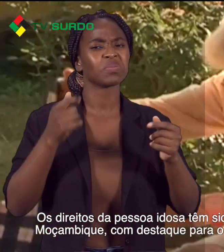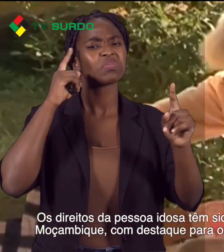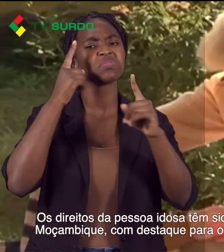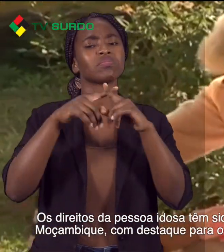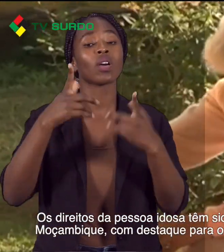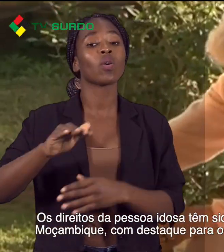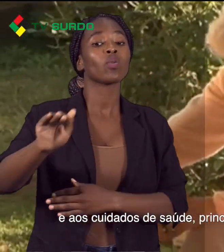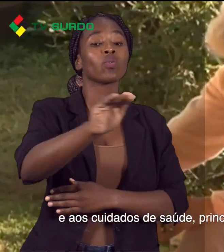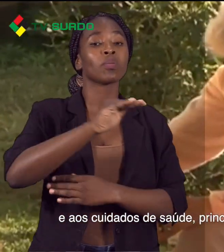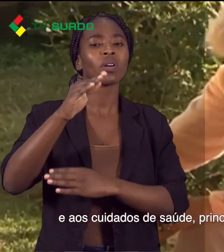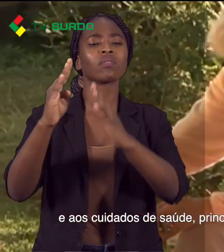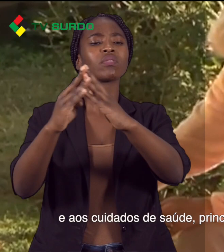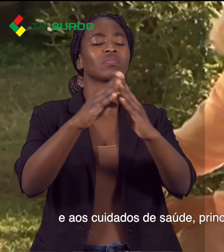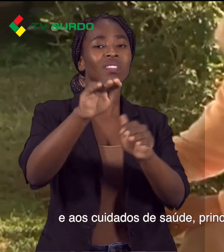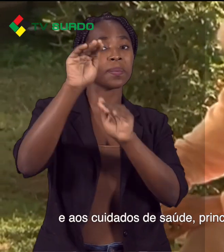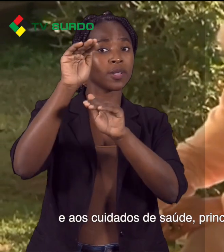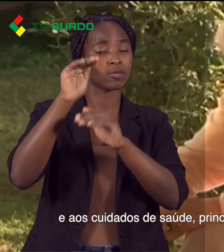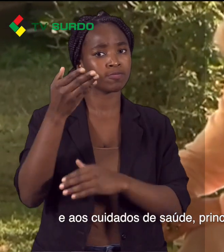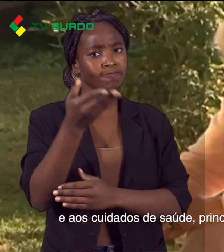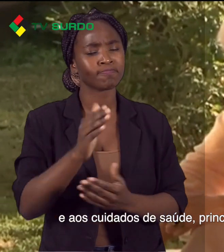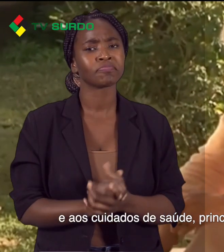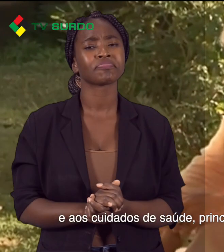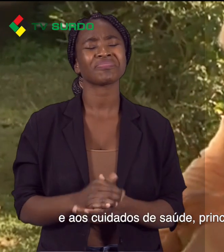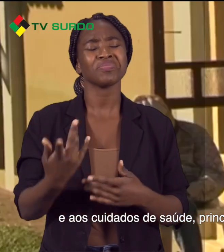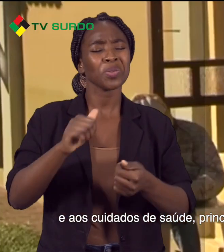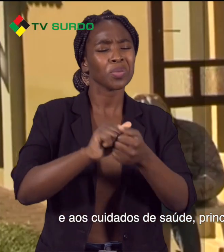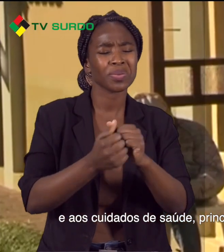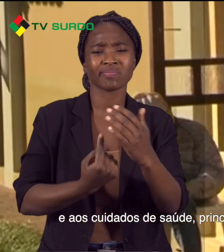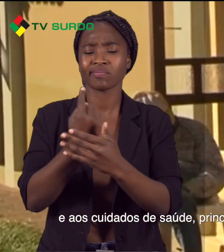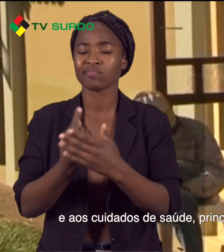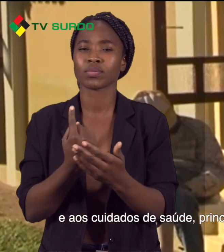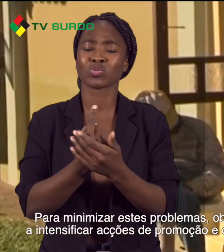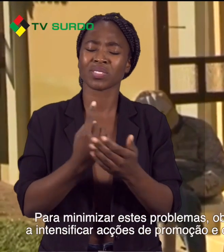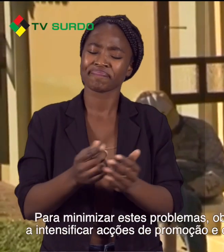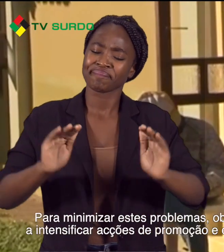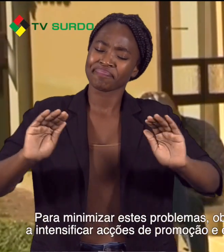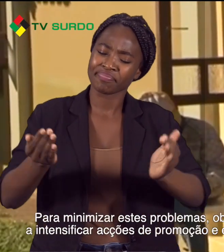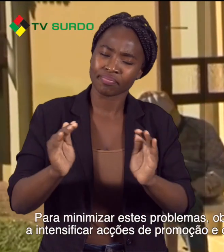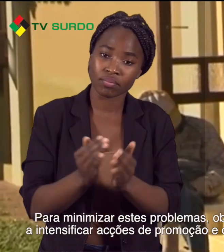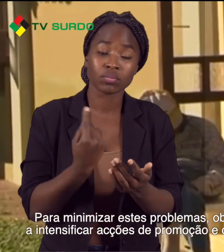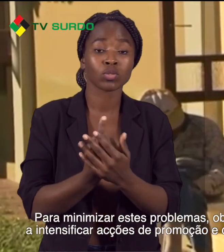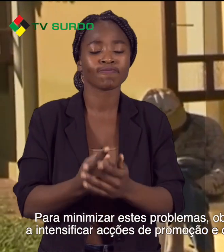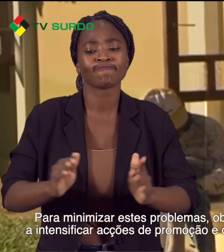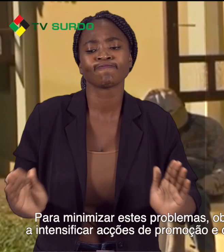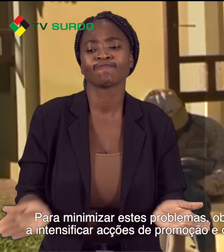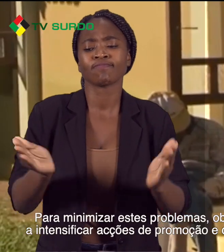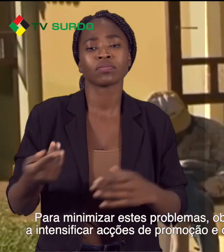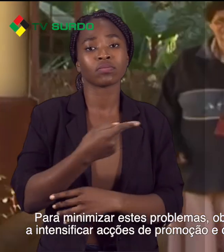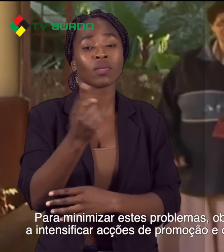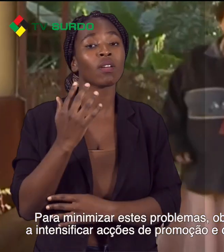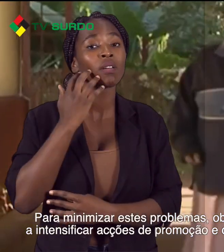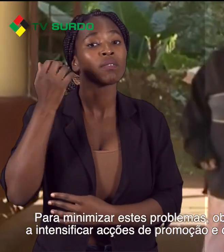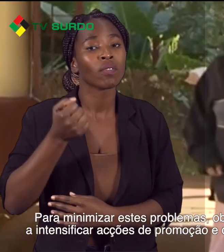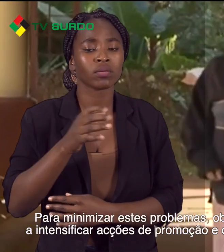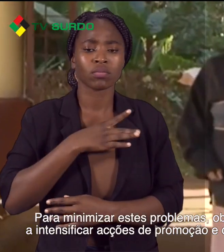transportes públicos e aos cuidados de saúde, principalmente nas zonas rurais. Para minimizar estes problemas, o